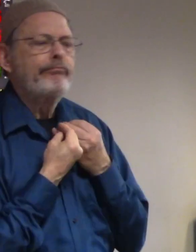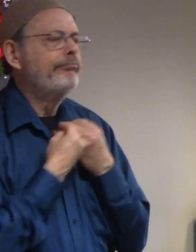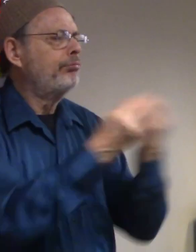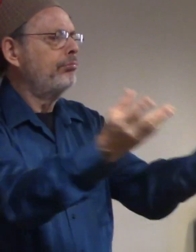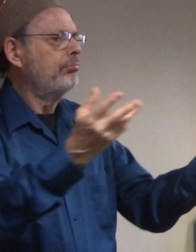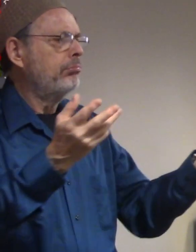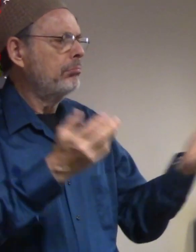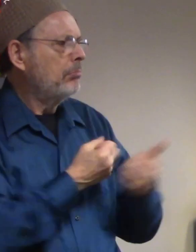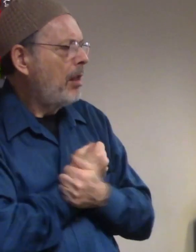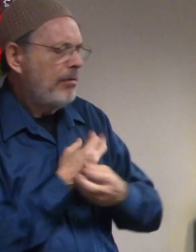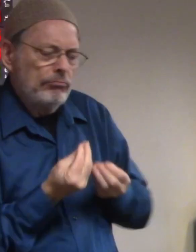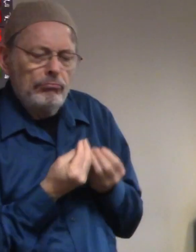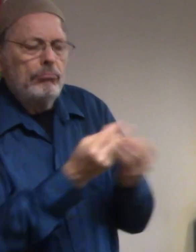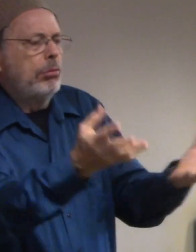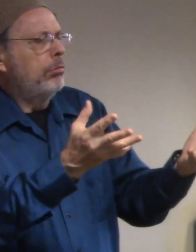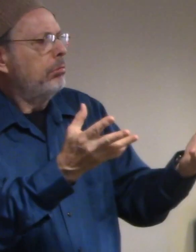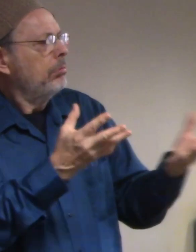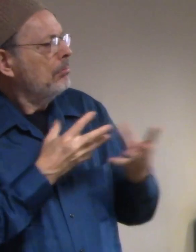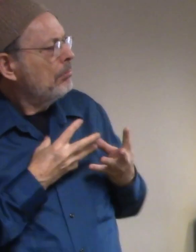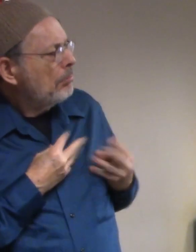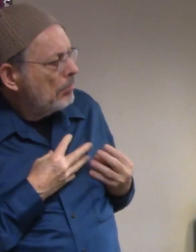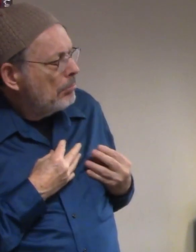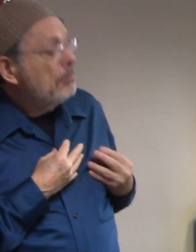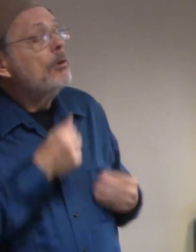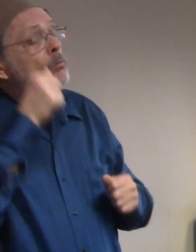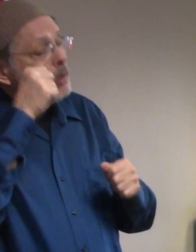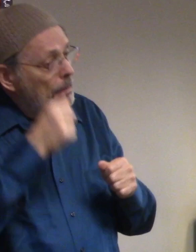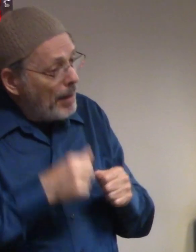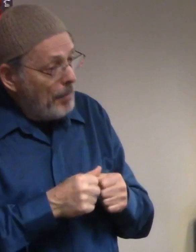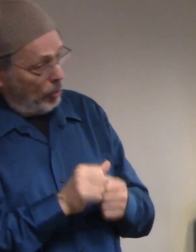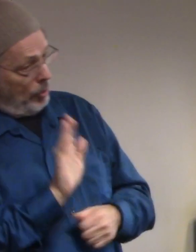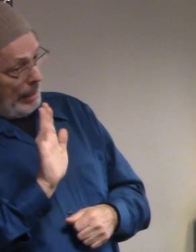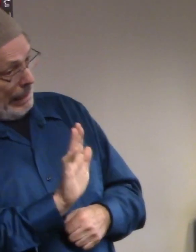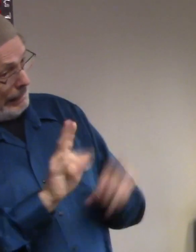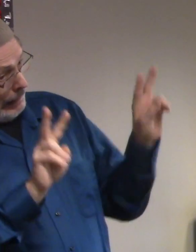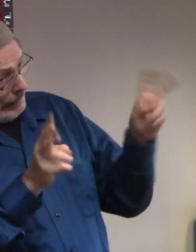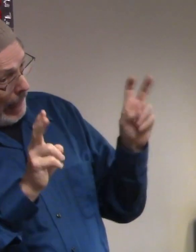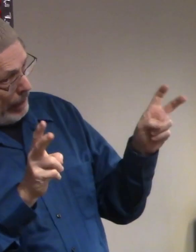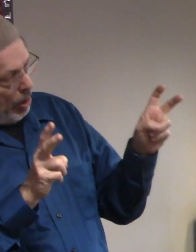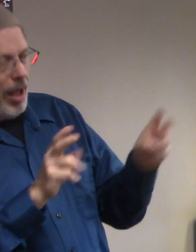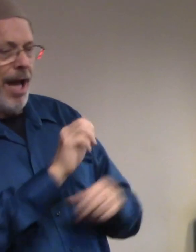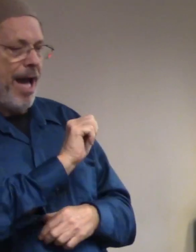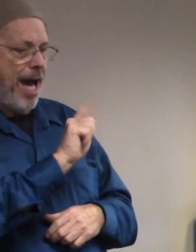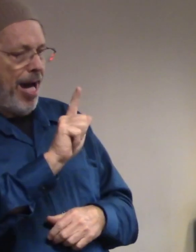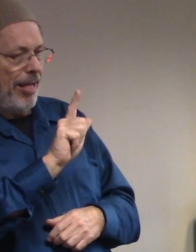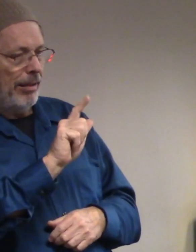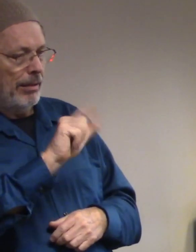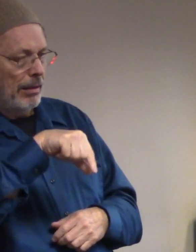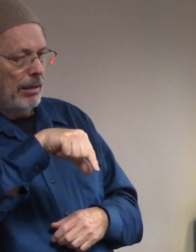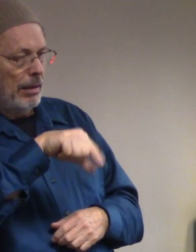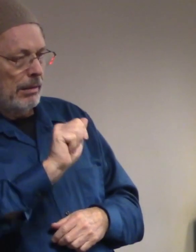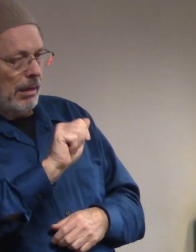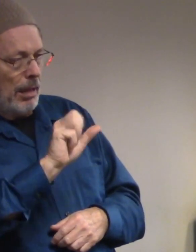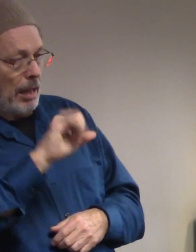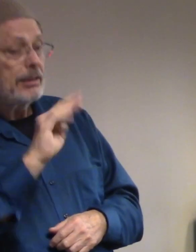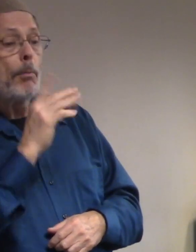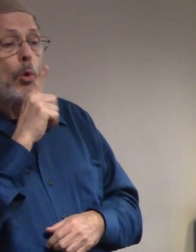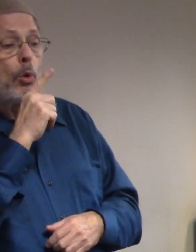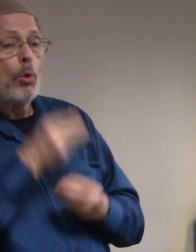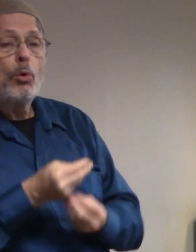And through this love, the remember his title is the Prophet ﷺ is Al-Qasim, the one that